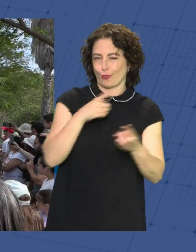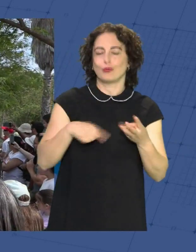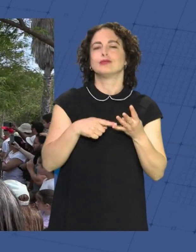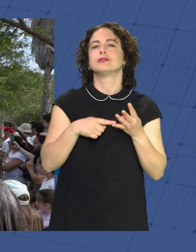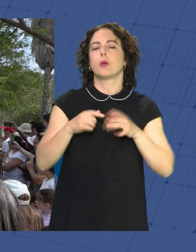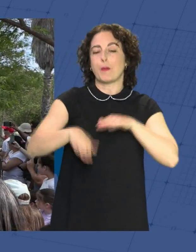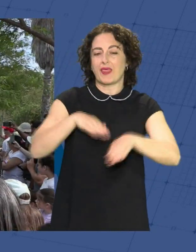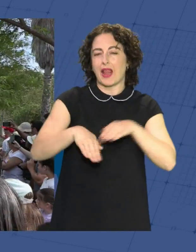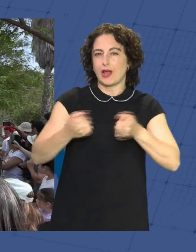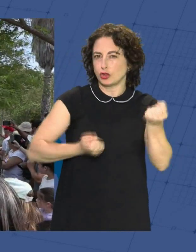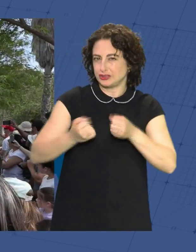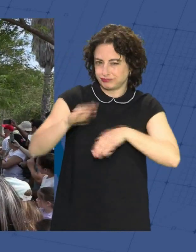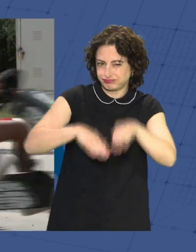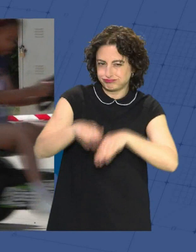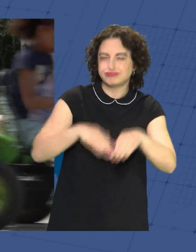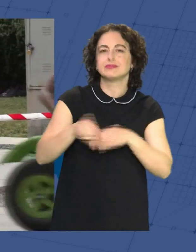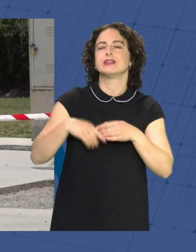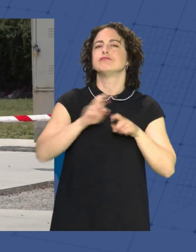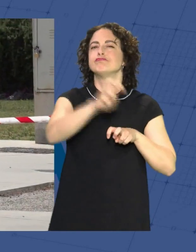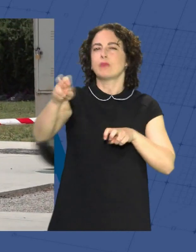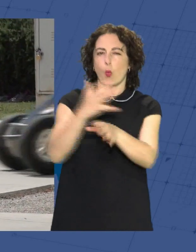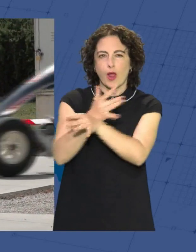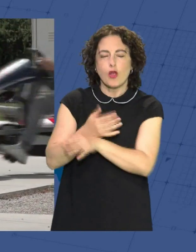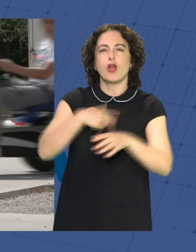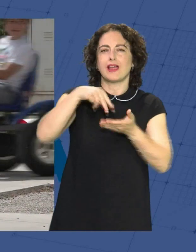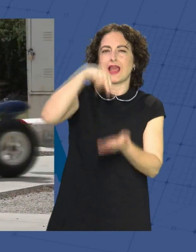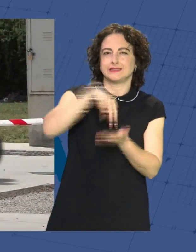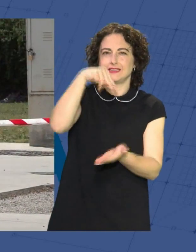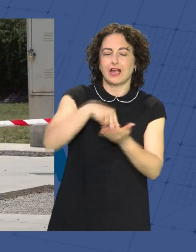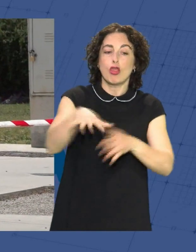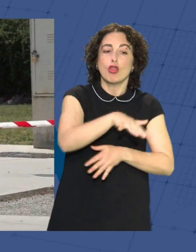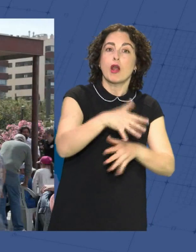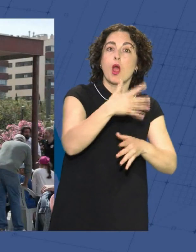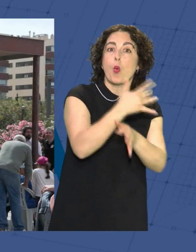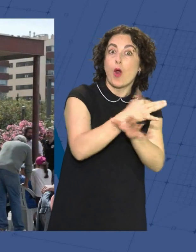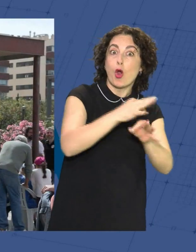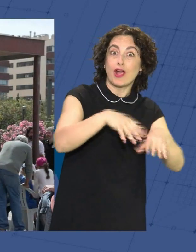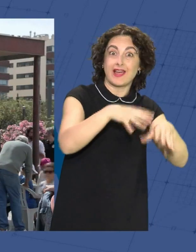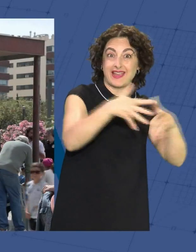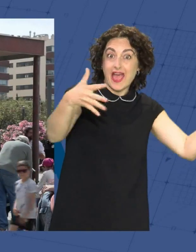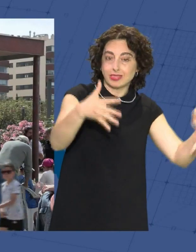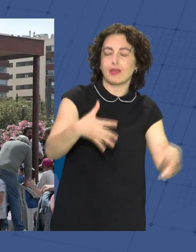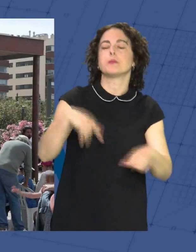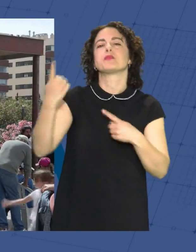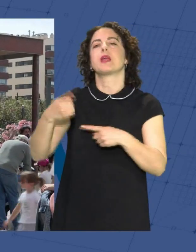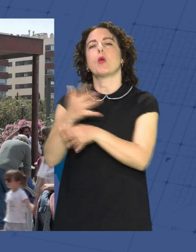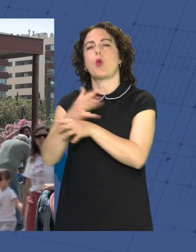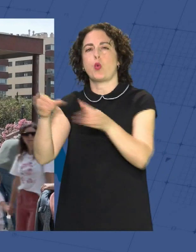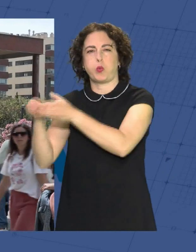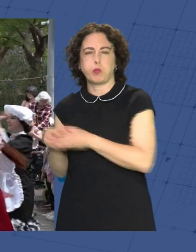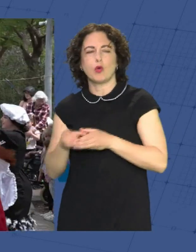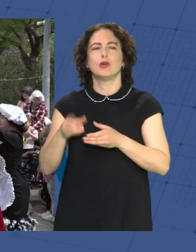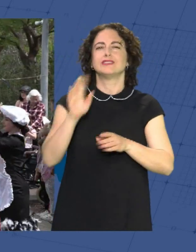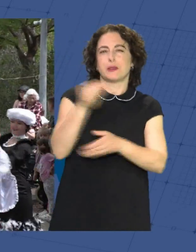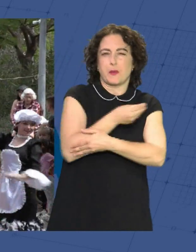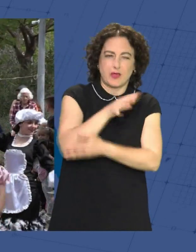a pedales, gincar a familiar, camas elásticas, zona de juegos gigantes, zona de juegos grupales entre familias, ludoteca para bebés, animación